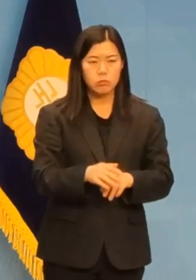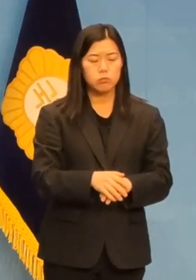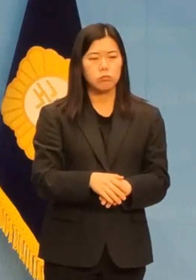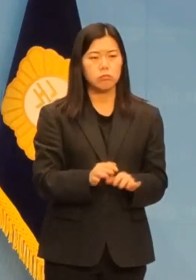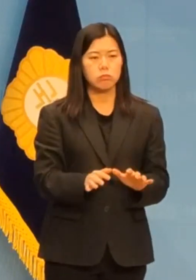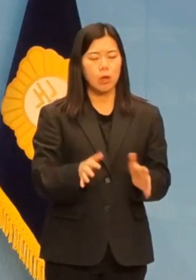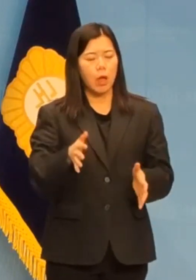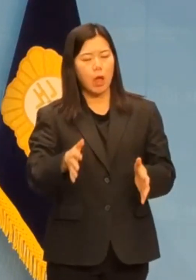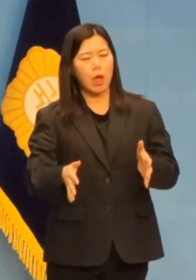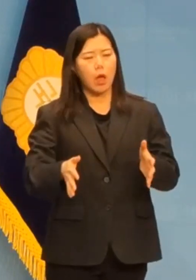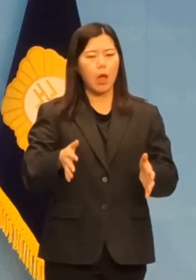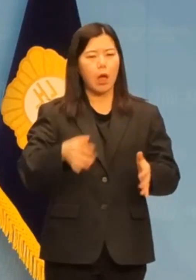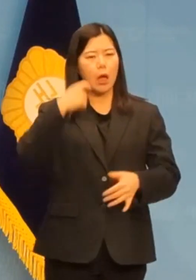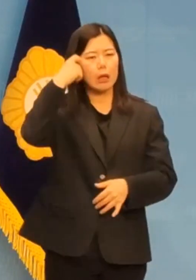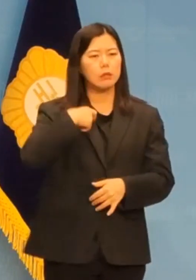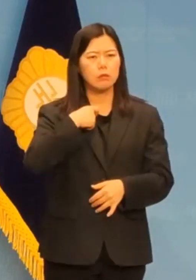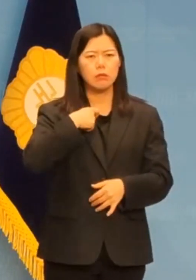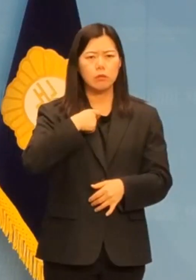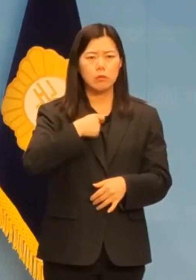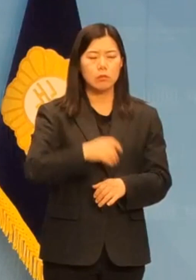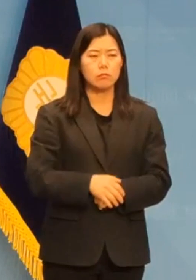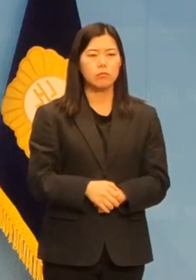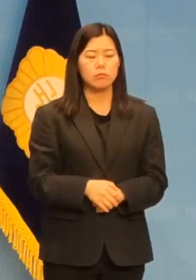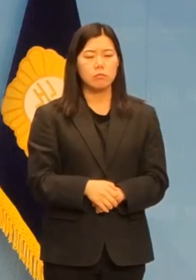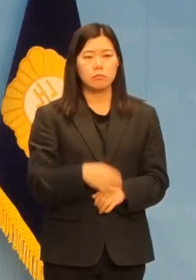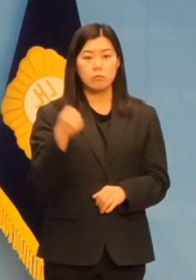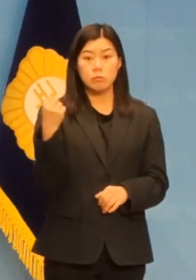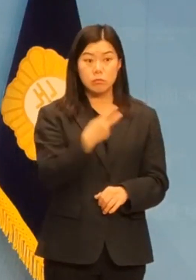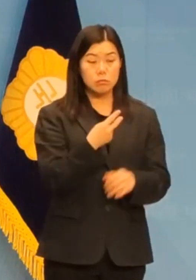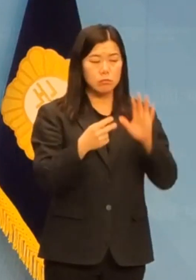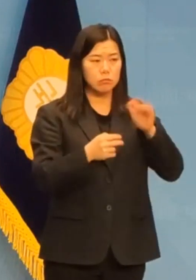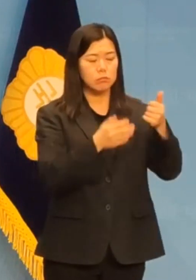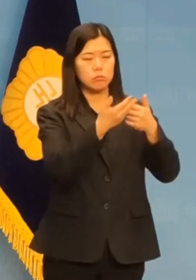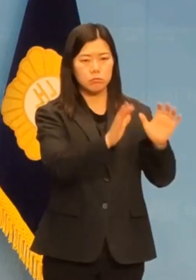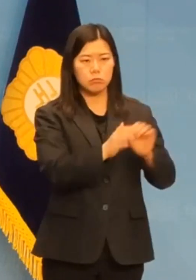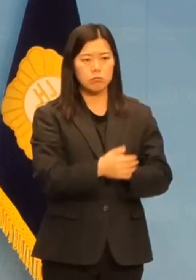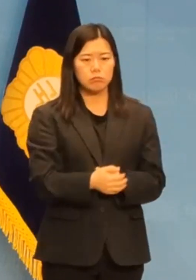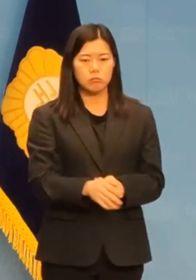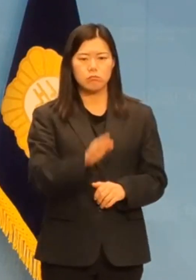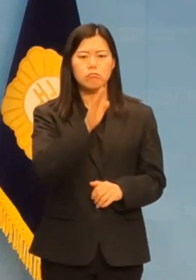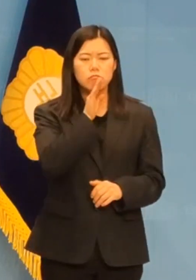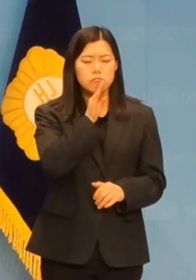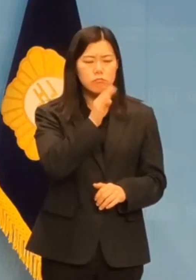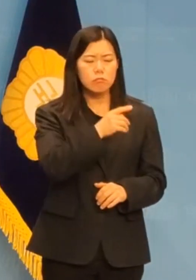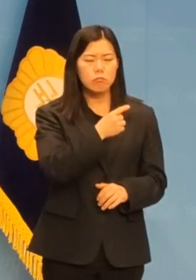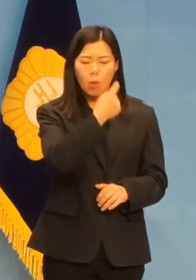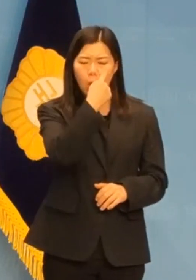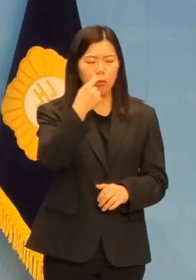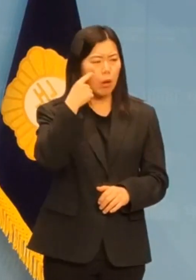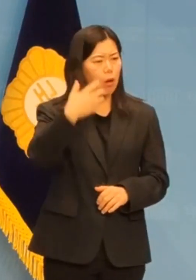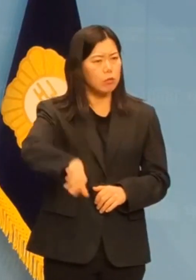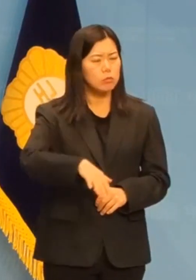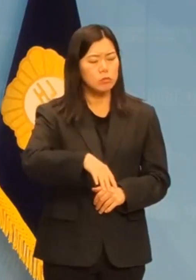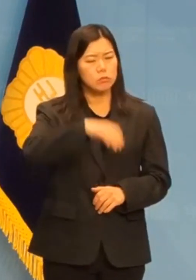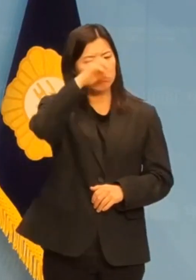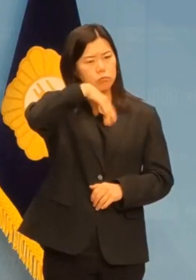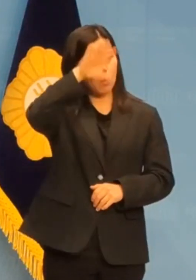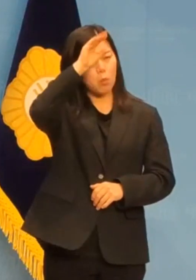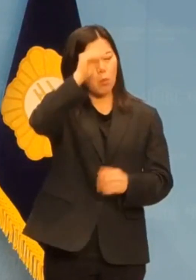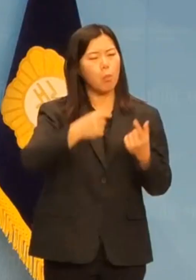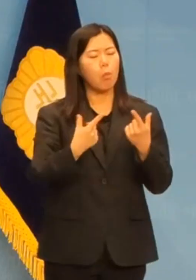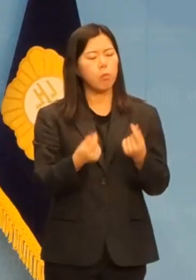고장난 GPT처럼 확신만 가득했고 대통령실은 사실관계 확인 없이 이를 모범 사례로